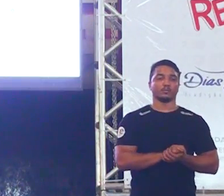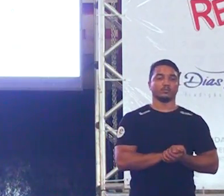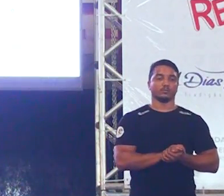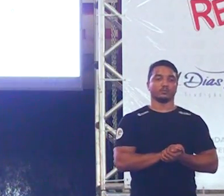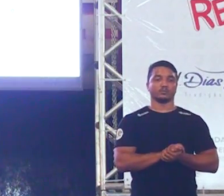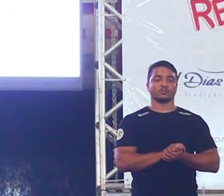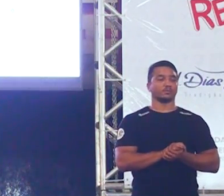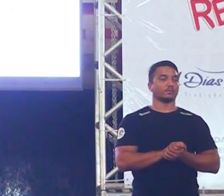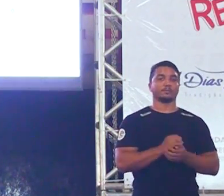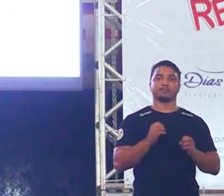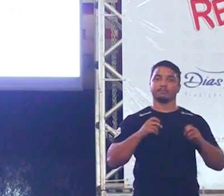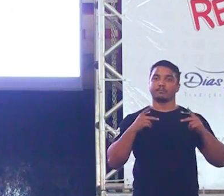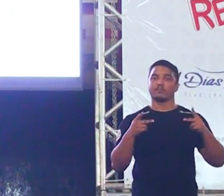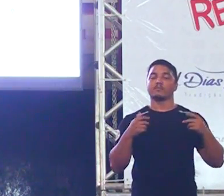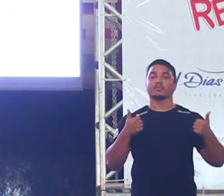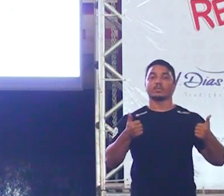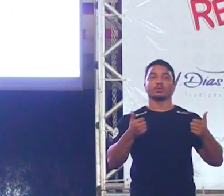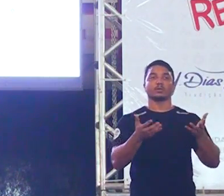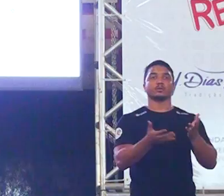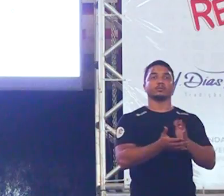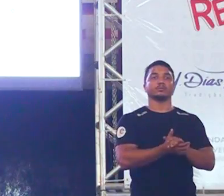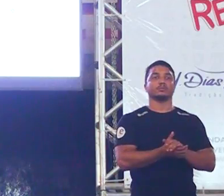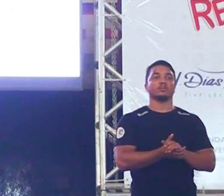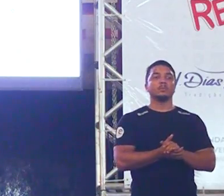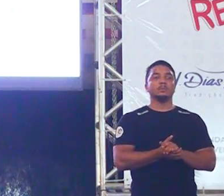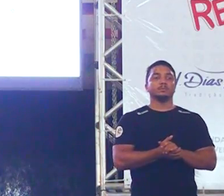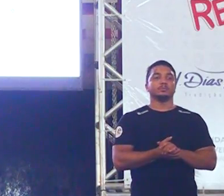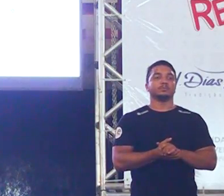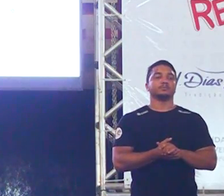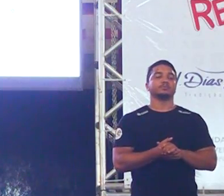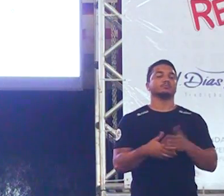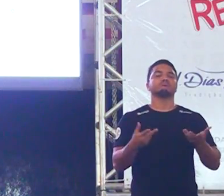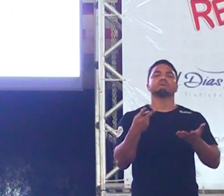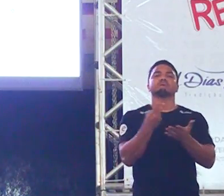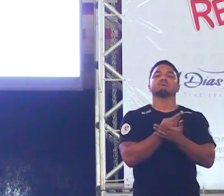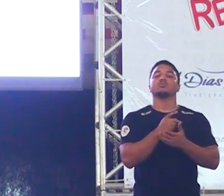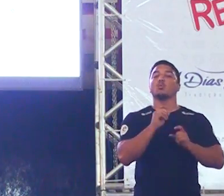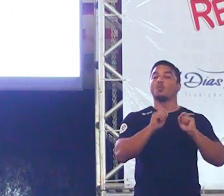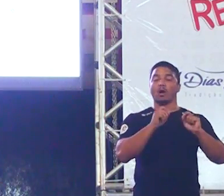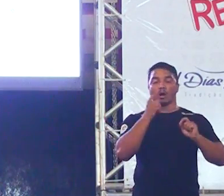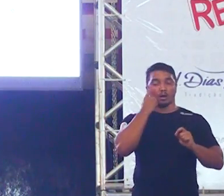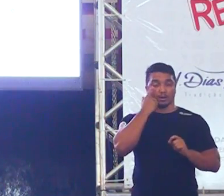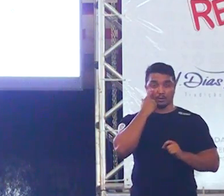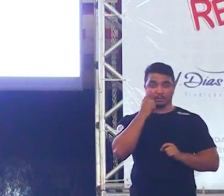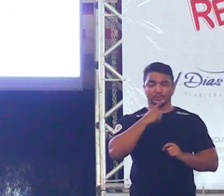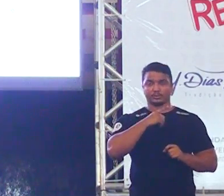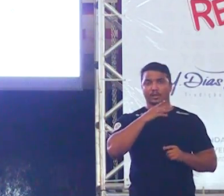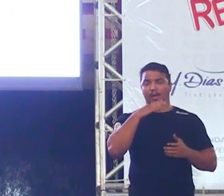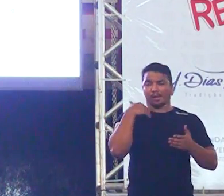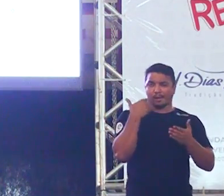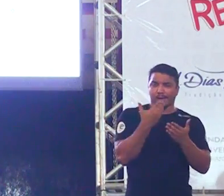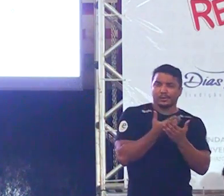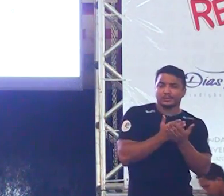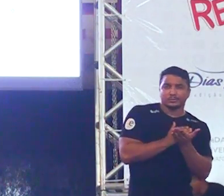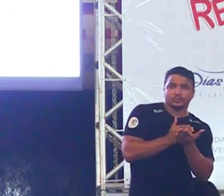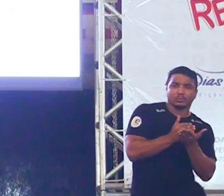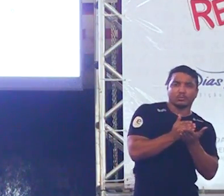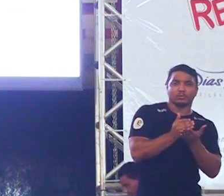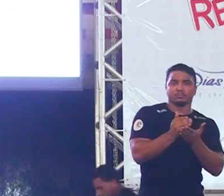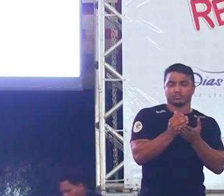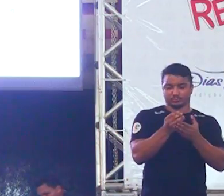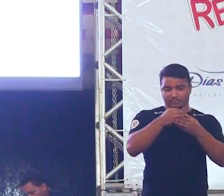feminino, ok? Muito bem, o que acontece? Ainda na fase